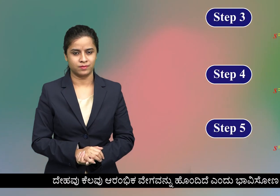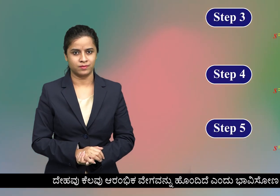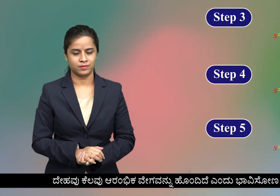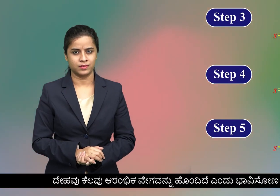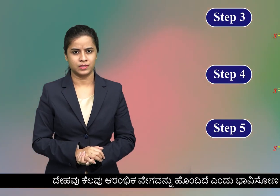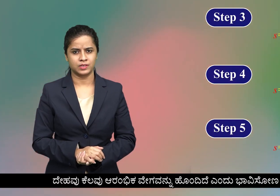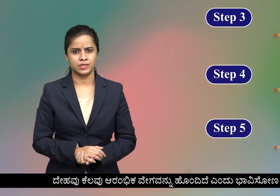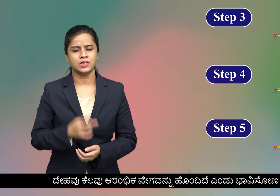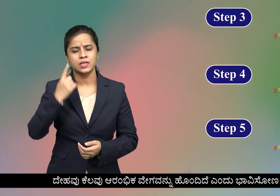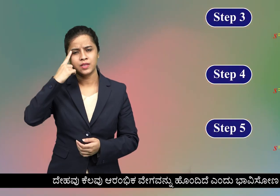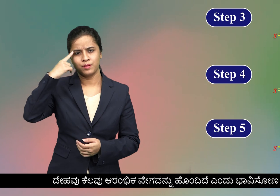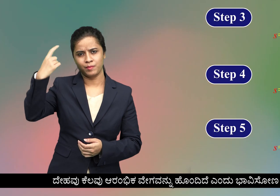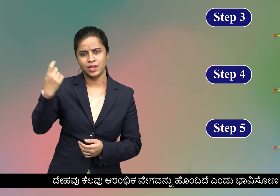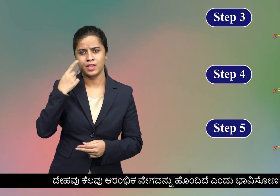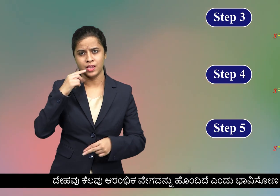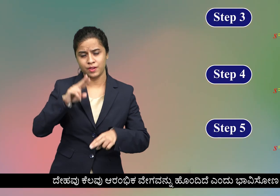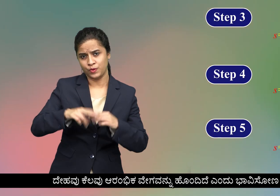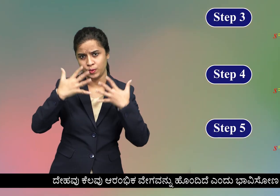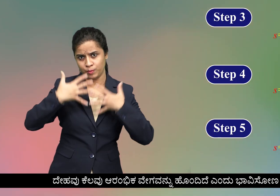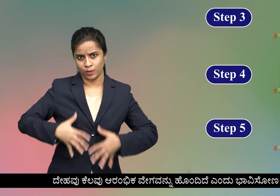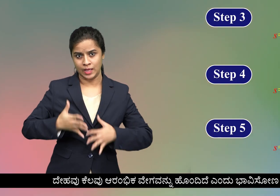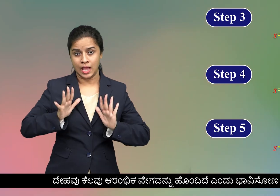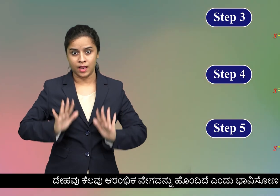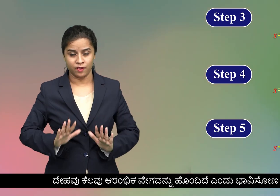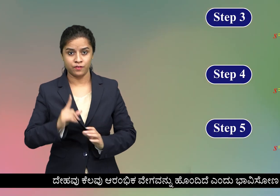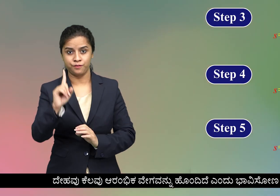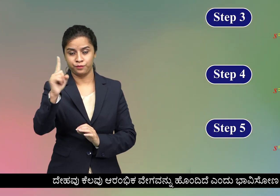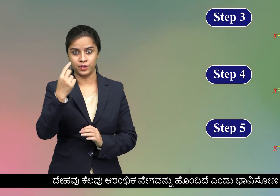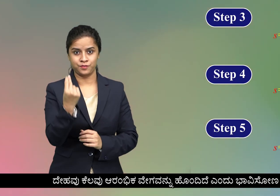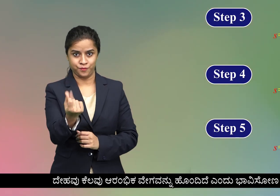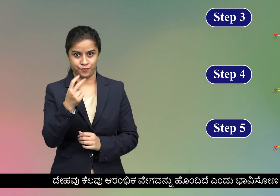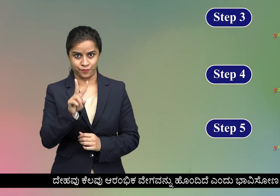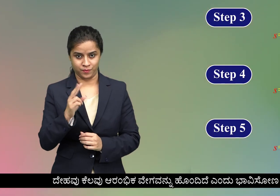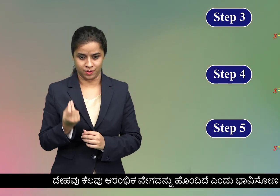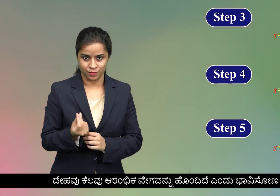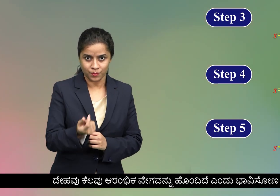ದೇಹವು ಕೆಲವು ಆರಂಭಿಕ ವೇಗವನ್ನ ಹೊಂದಿದೆ ಎಂದು ಭಾವಿಸೋಣ, ಅದು u ಆಗಿರುತ್ತೆ.